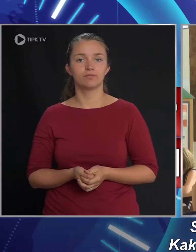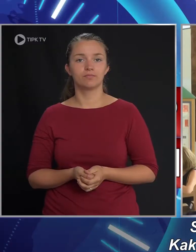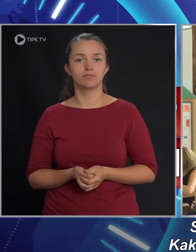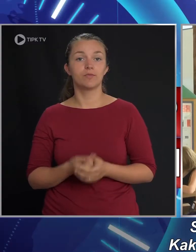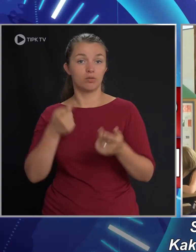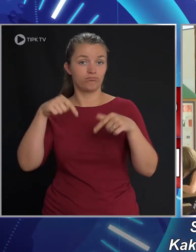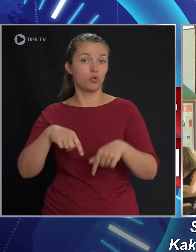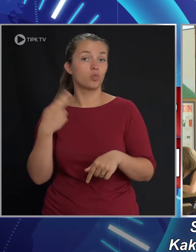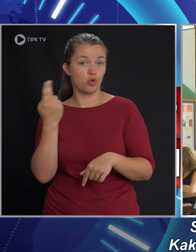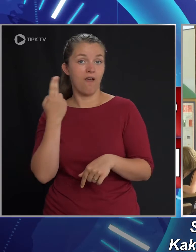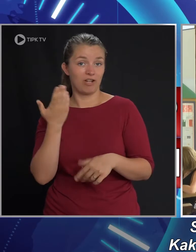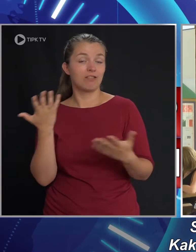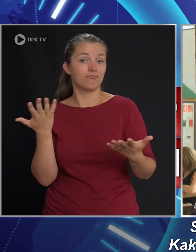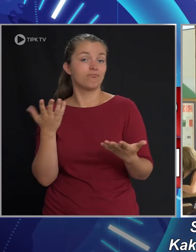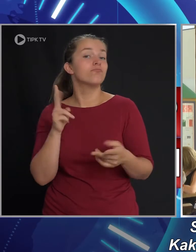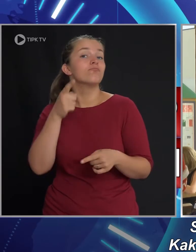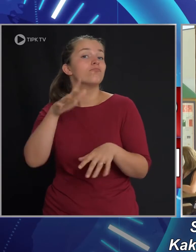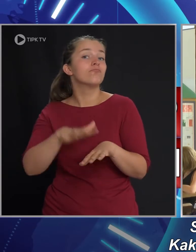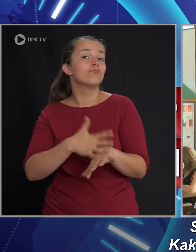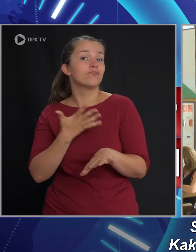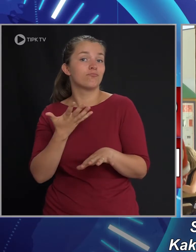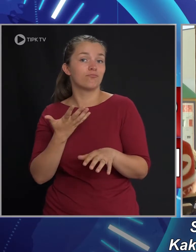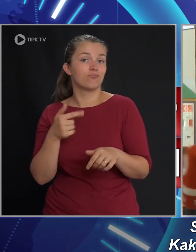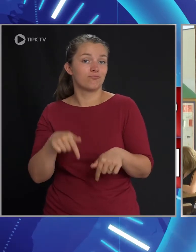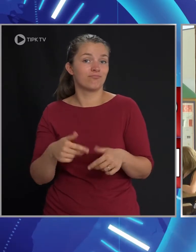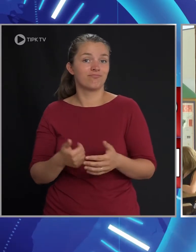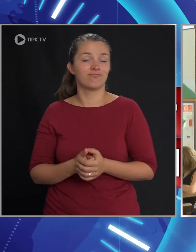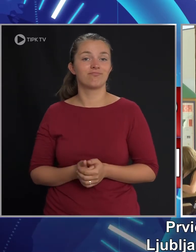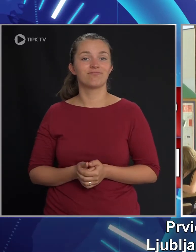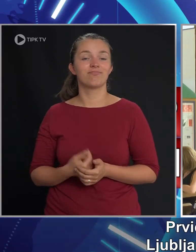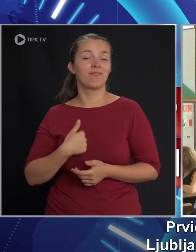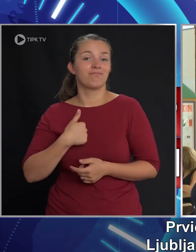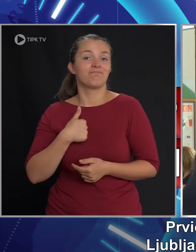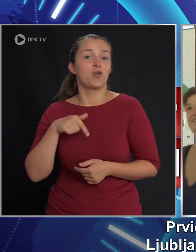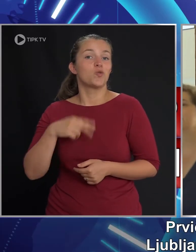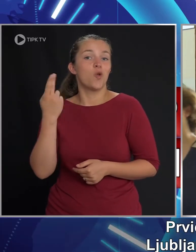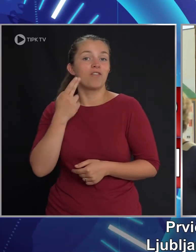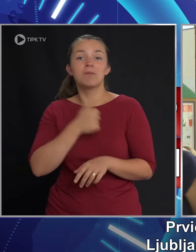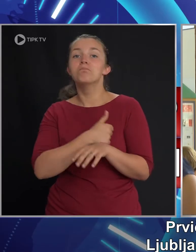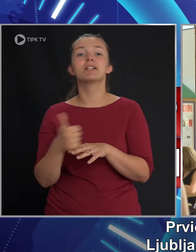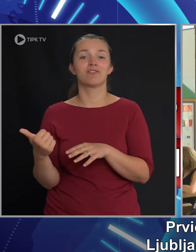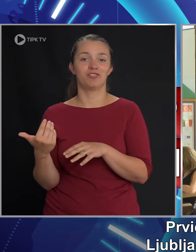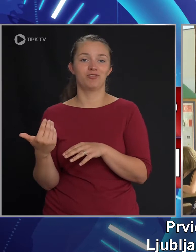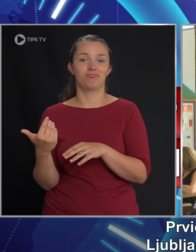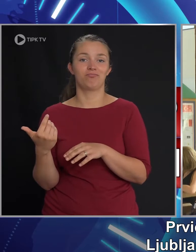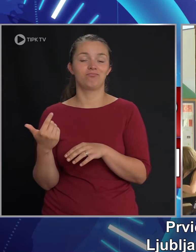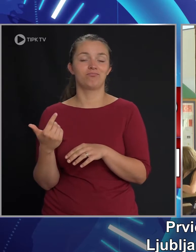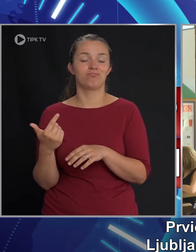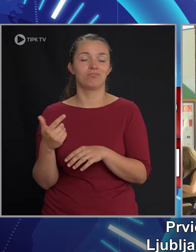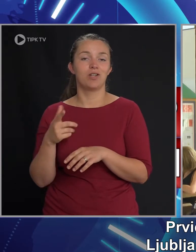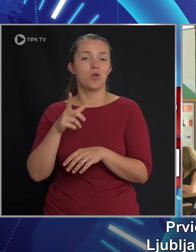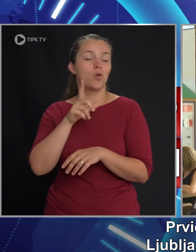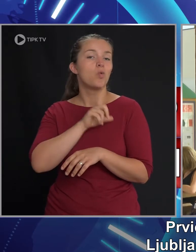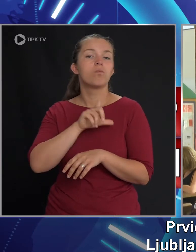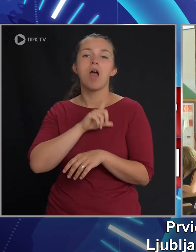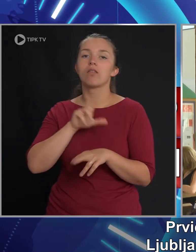You here in Slovenia? Yes. How you feel here? This is the first time for me.